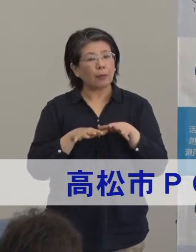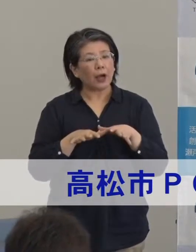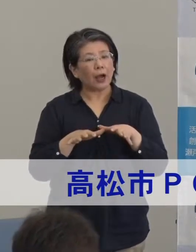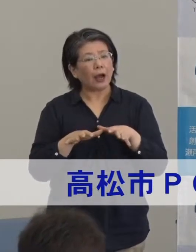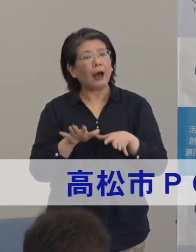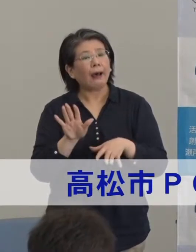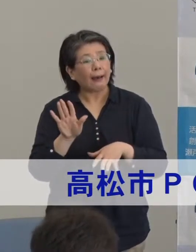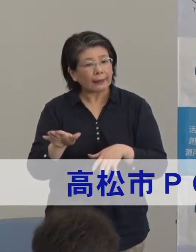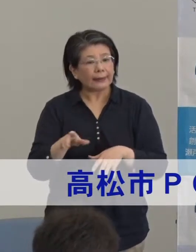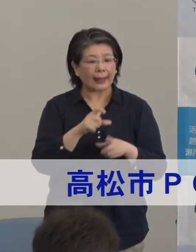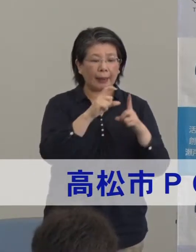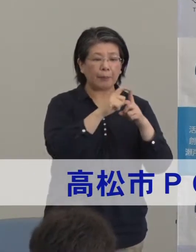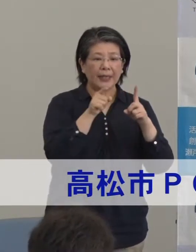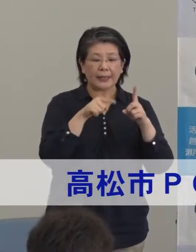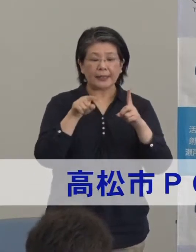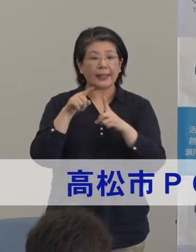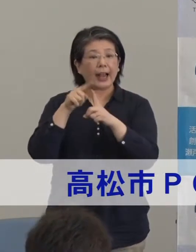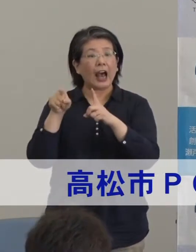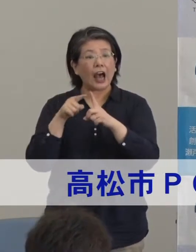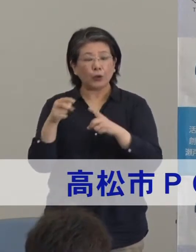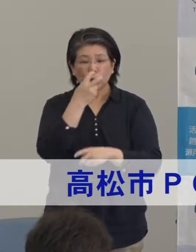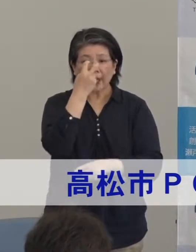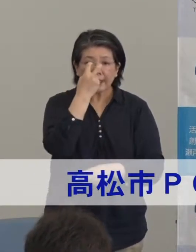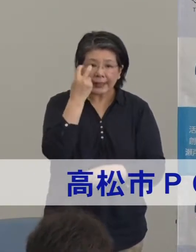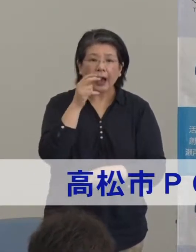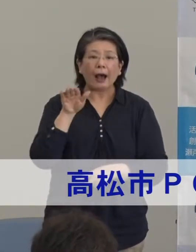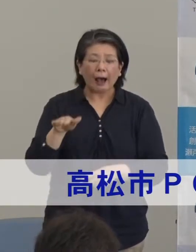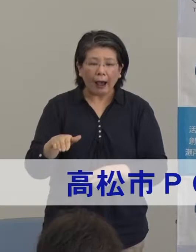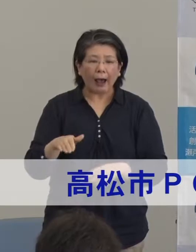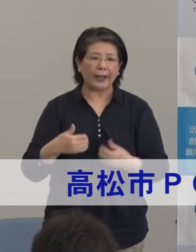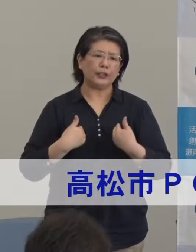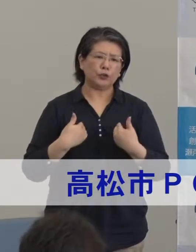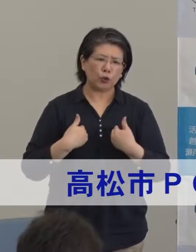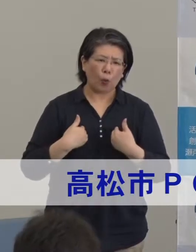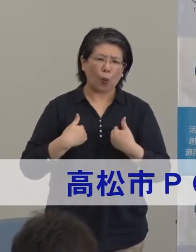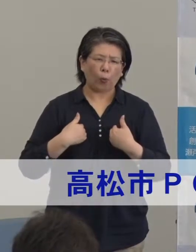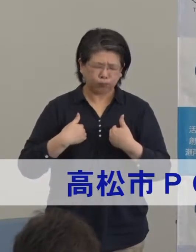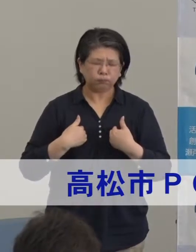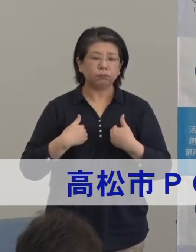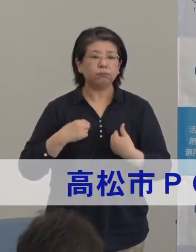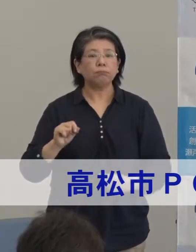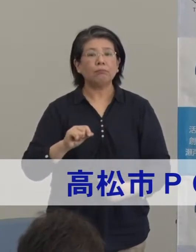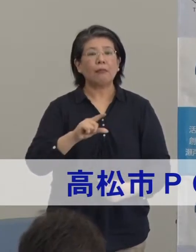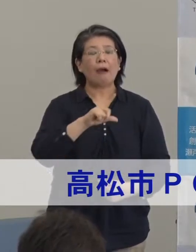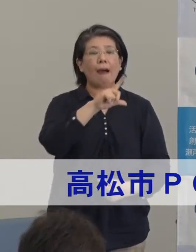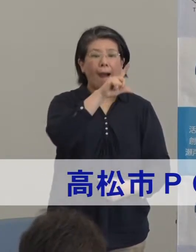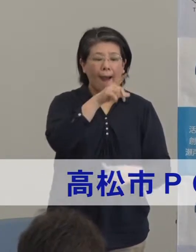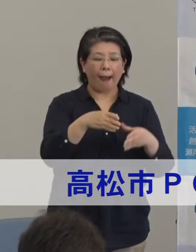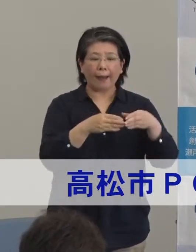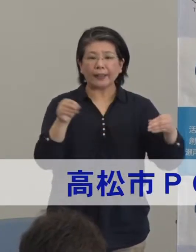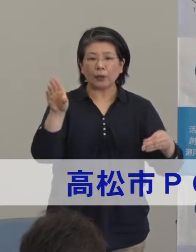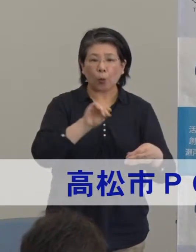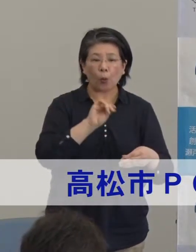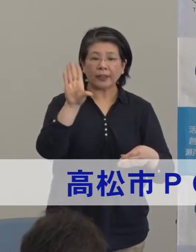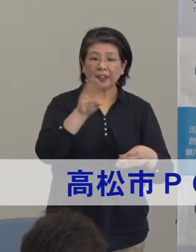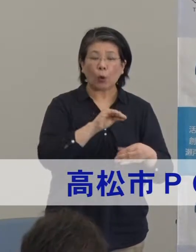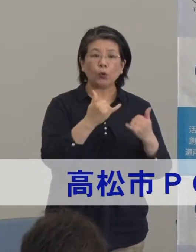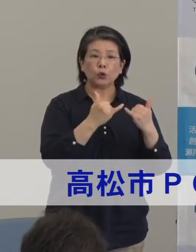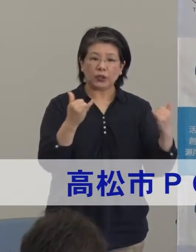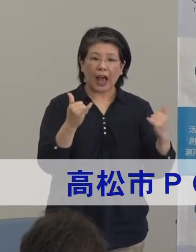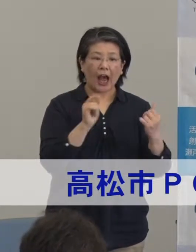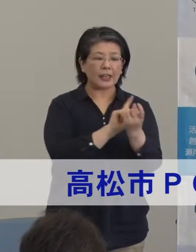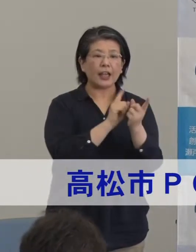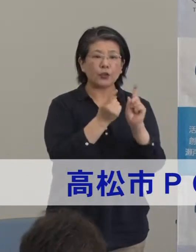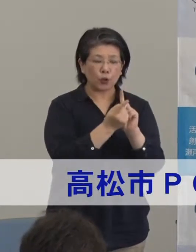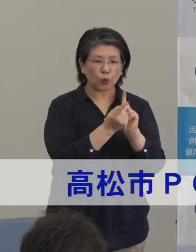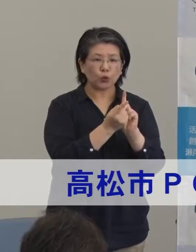して、この PCR 検査のニーズといったものも非常に高まってきておりまして、帰国者、接触者外来において、